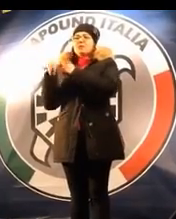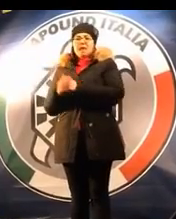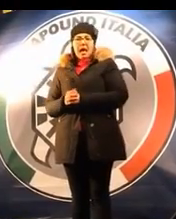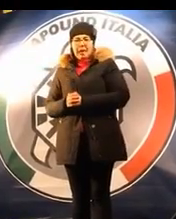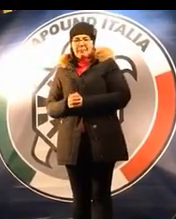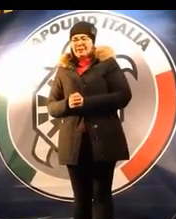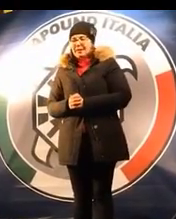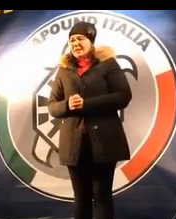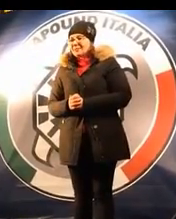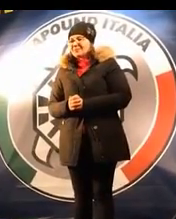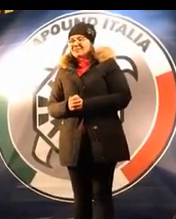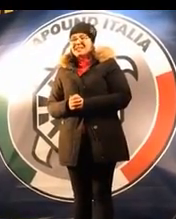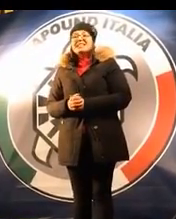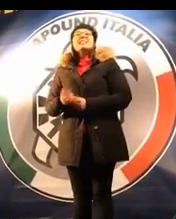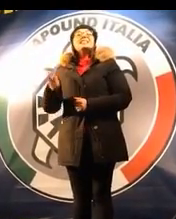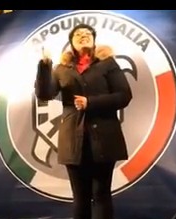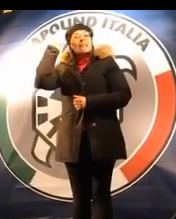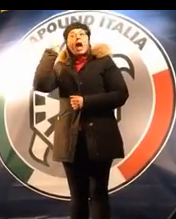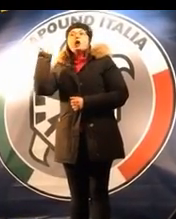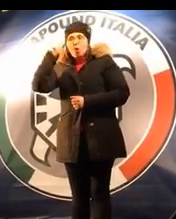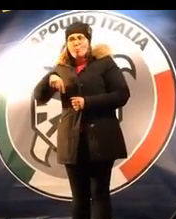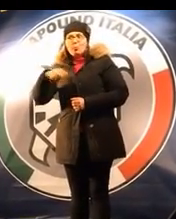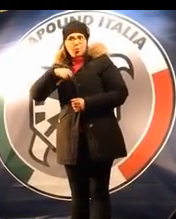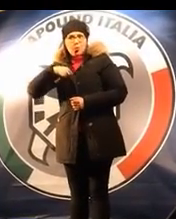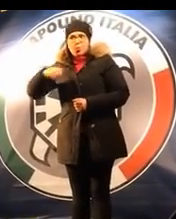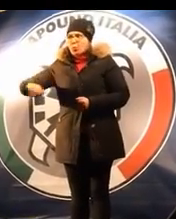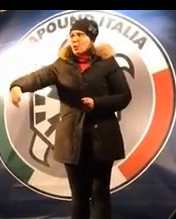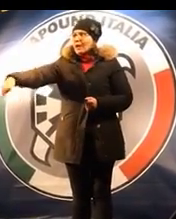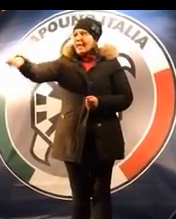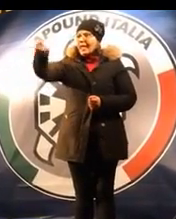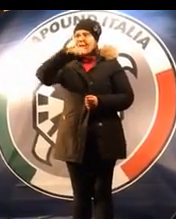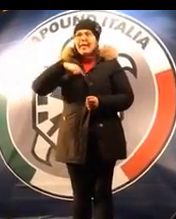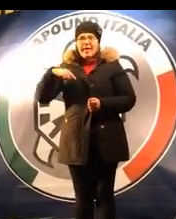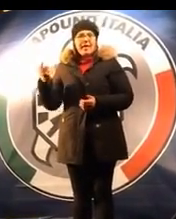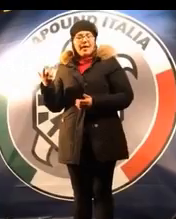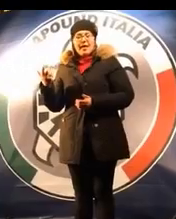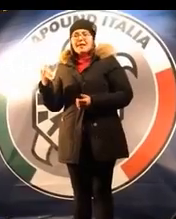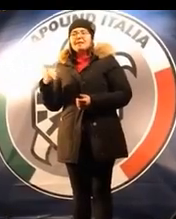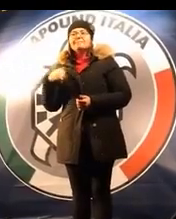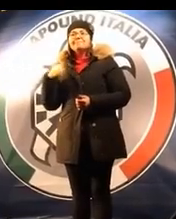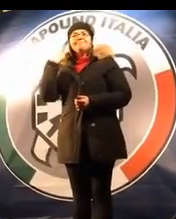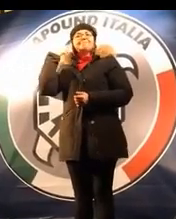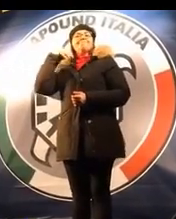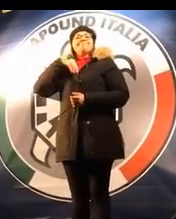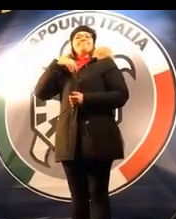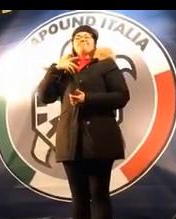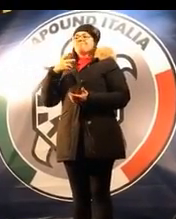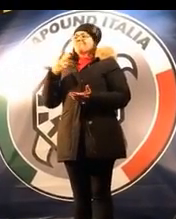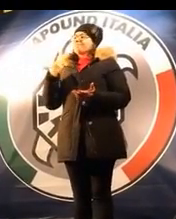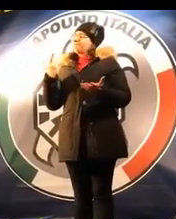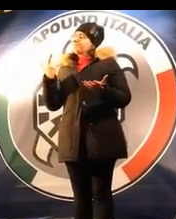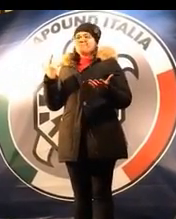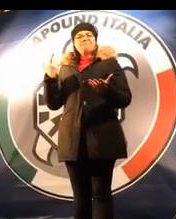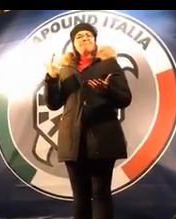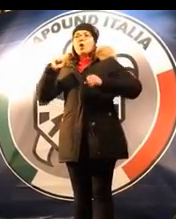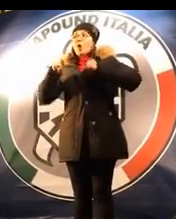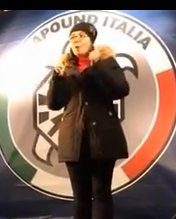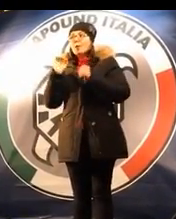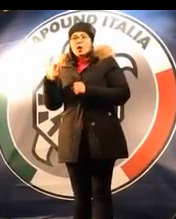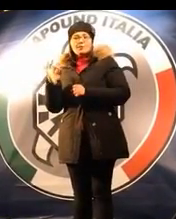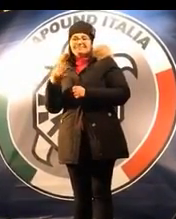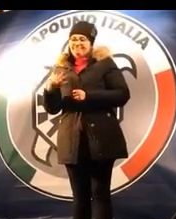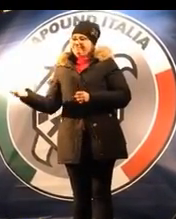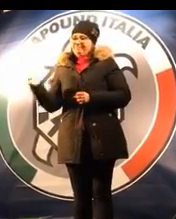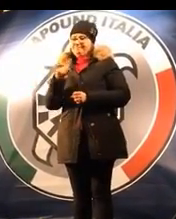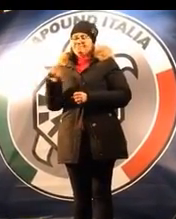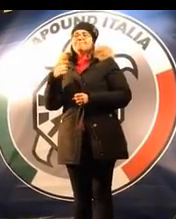E allora, siccome lo Stato siamo anche noi, e noi ci sentiamo disonorati da uno Stato che si comporta in questa maniera, noi chiediamo che